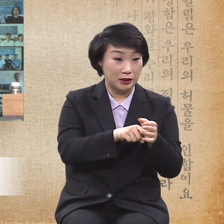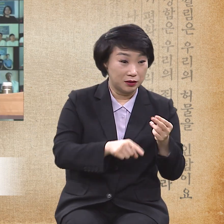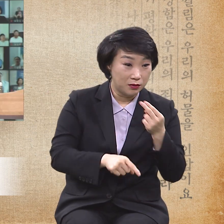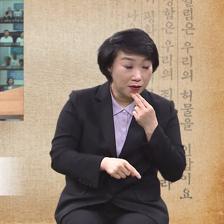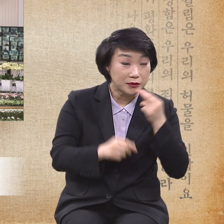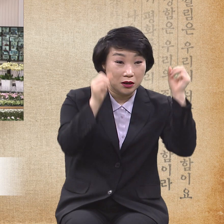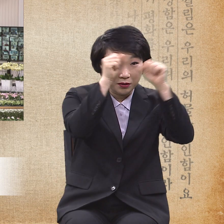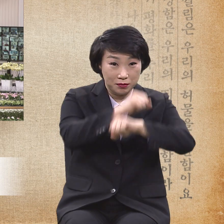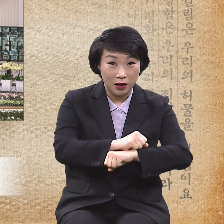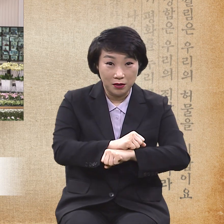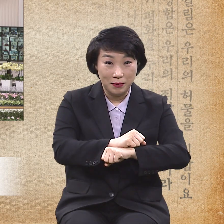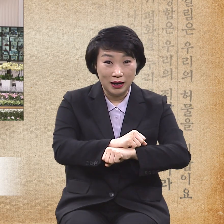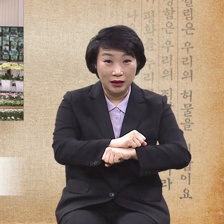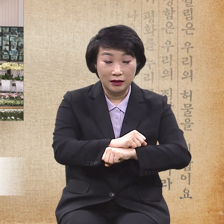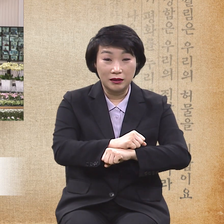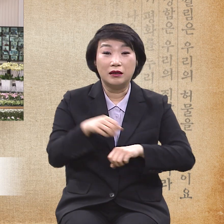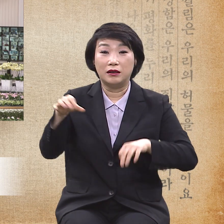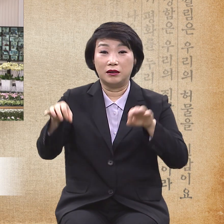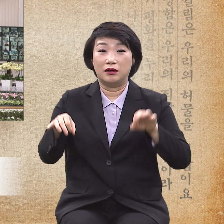않으면 멸망이다.